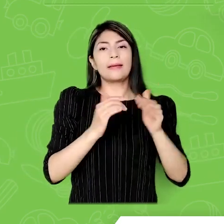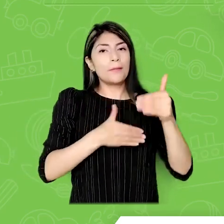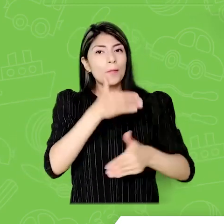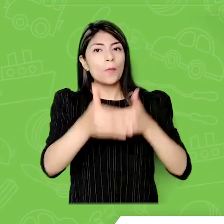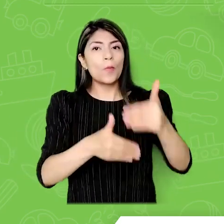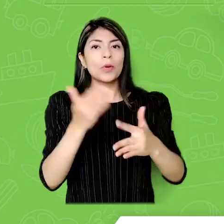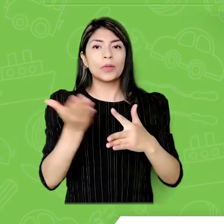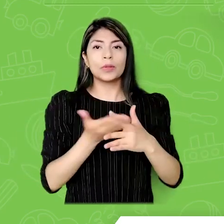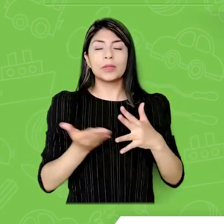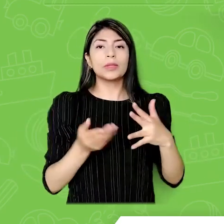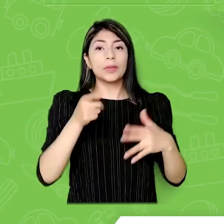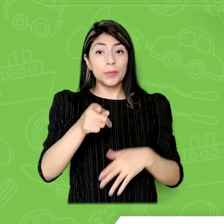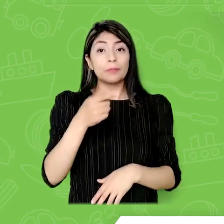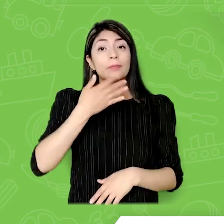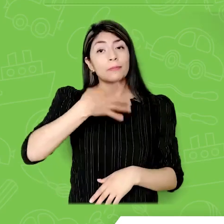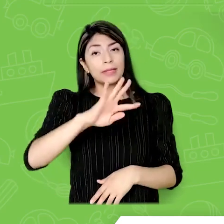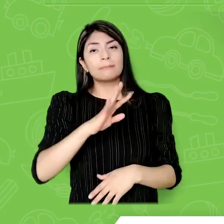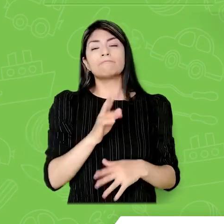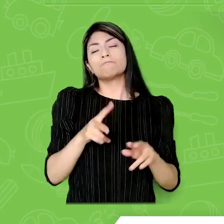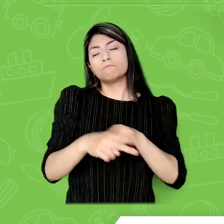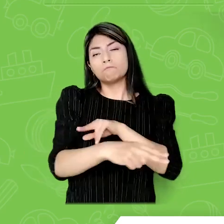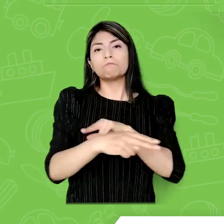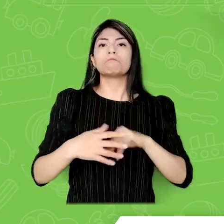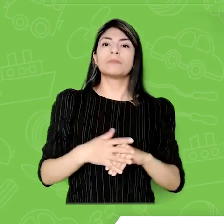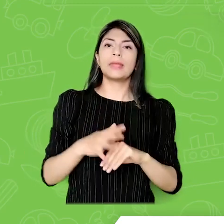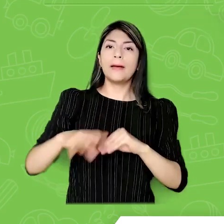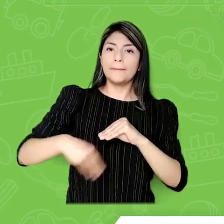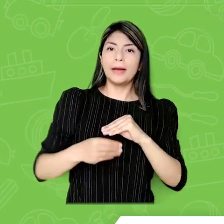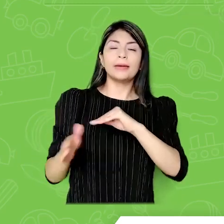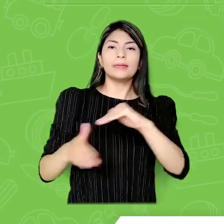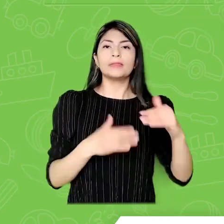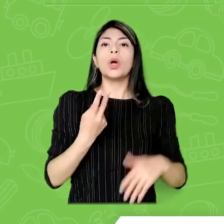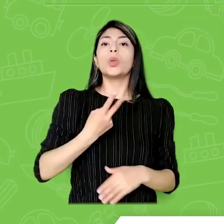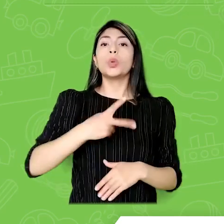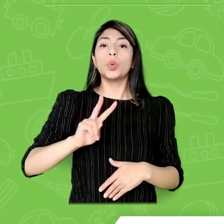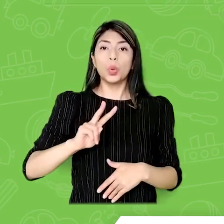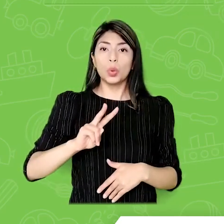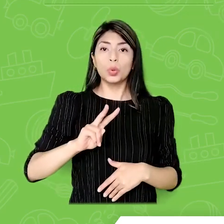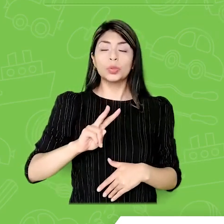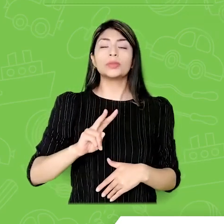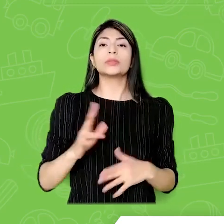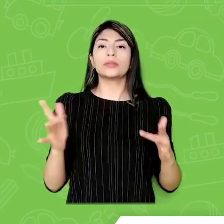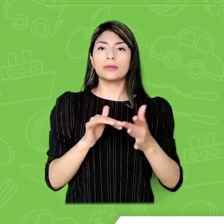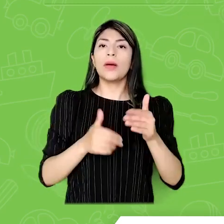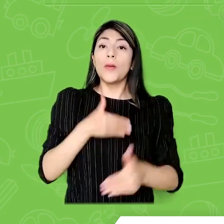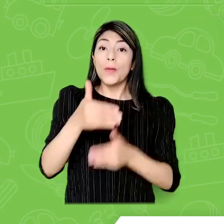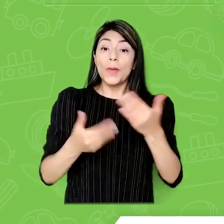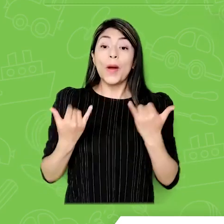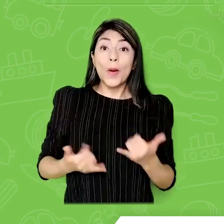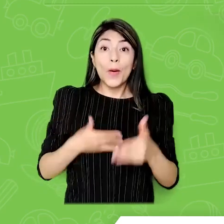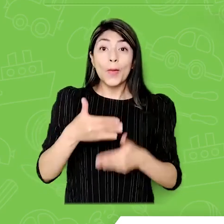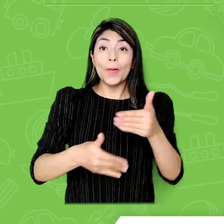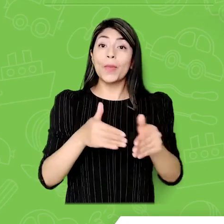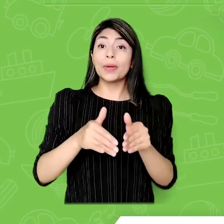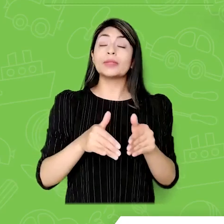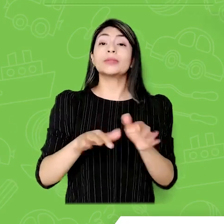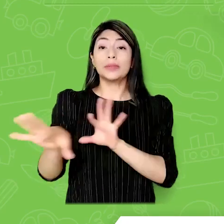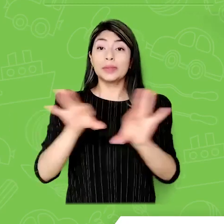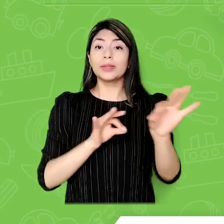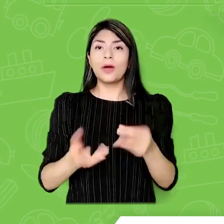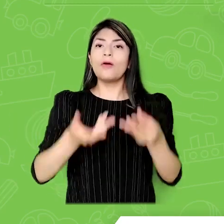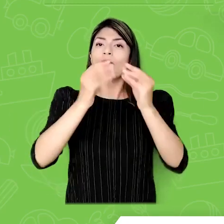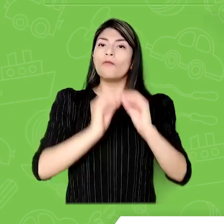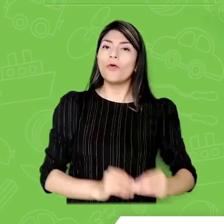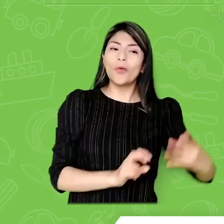Para los interesados en este proceso de selección en la modalidad de ascenso, no acreditar derechos de carrera administrativa